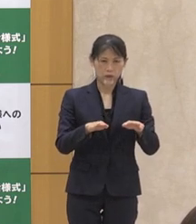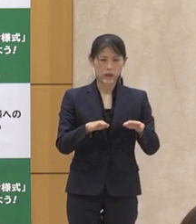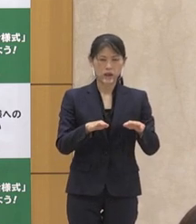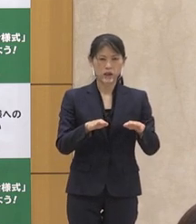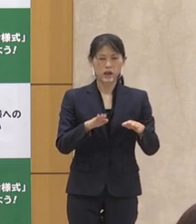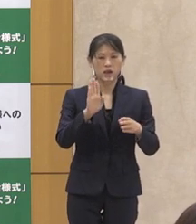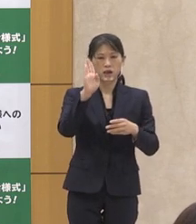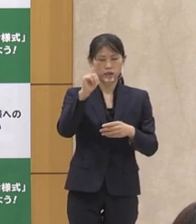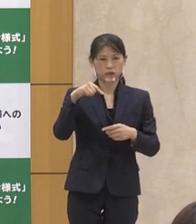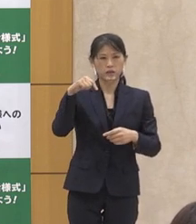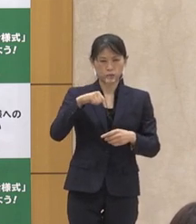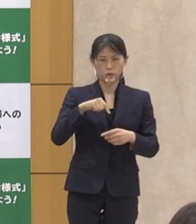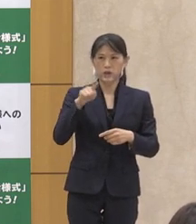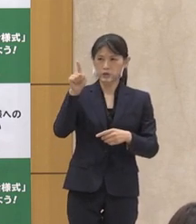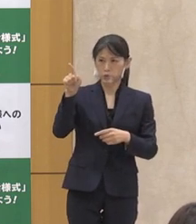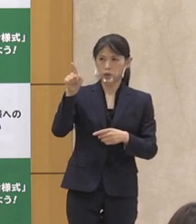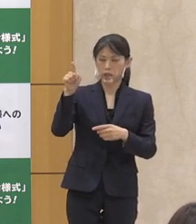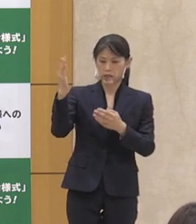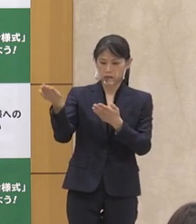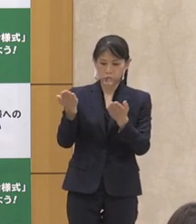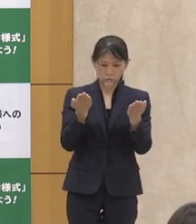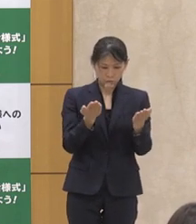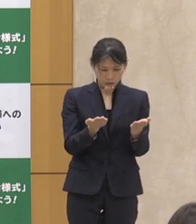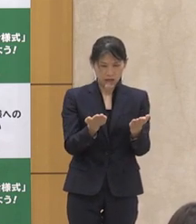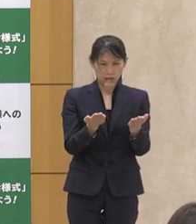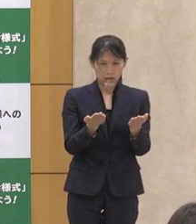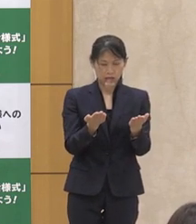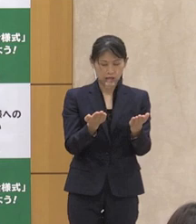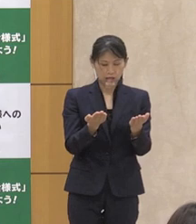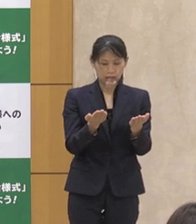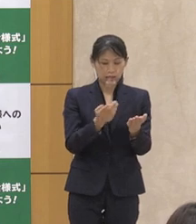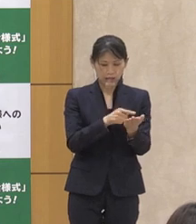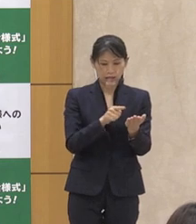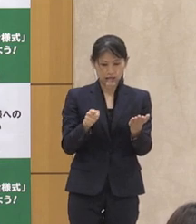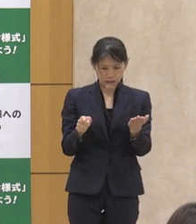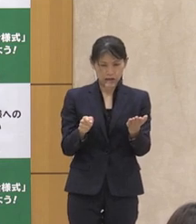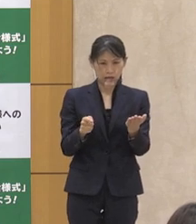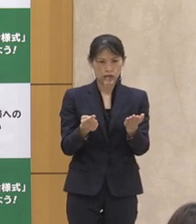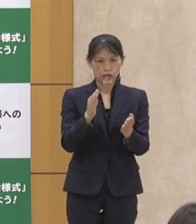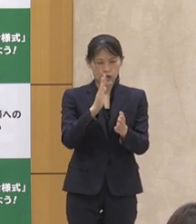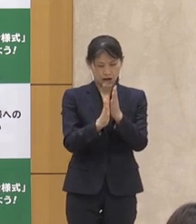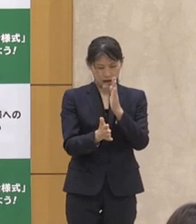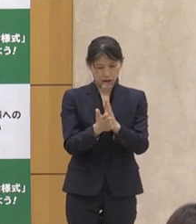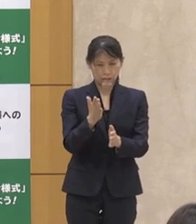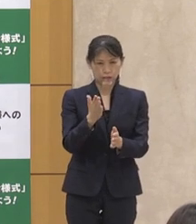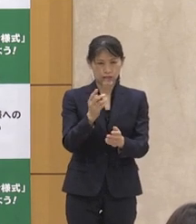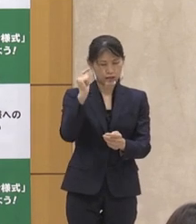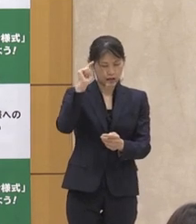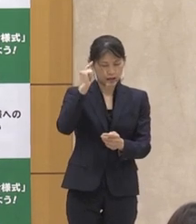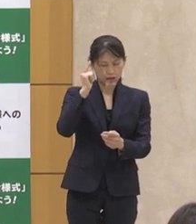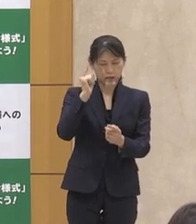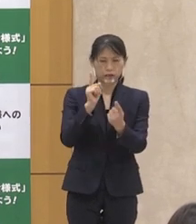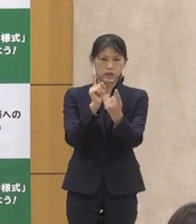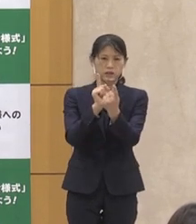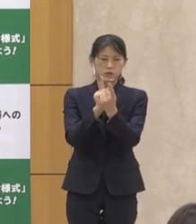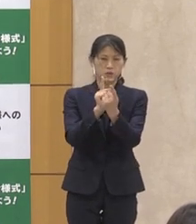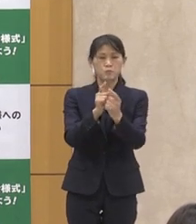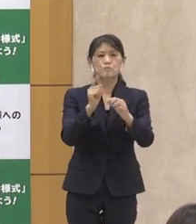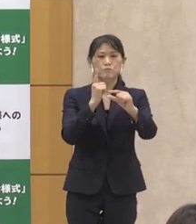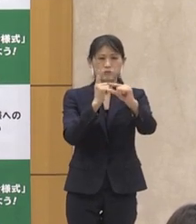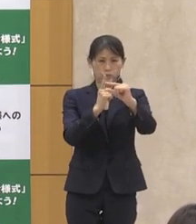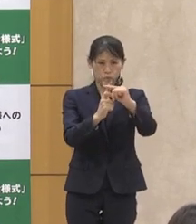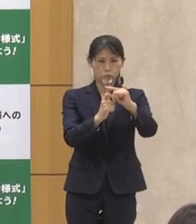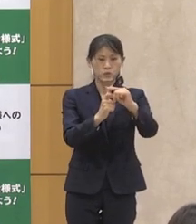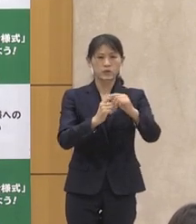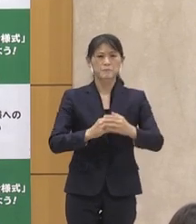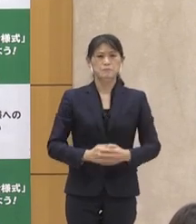県としての対策期の考え方を改めて見直しているところであります。今回の国の分科会の